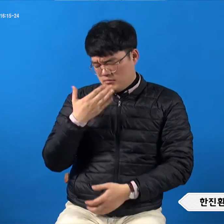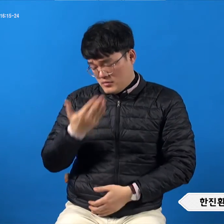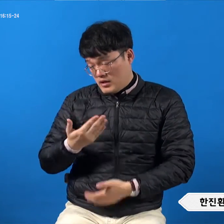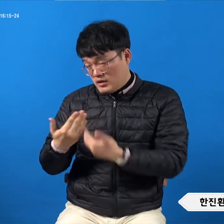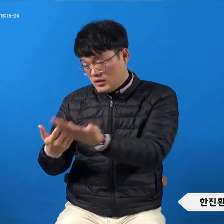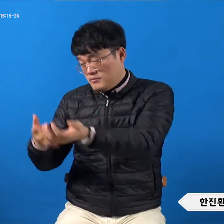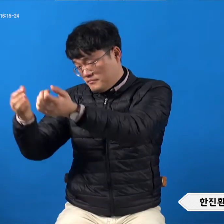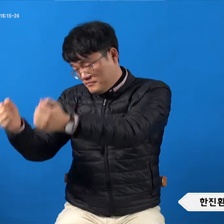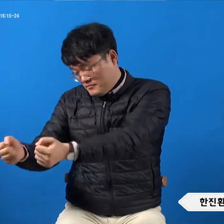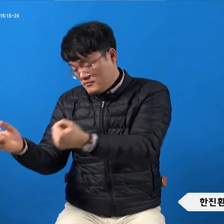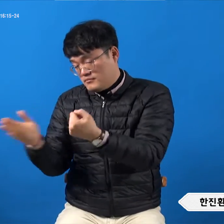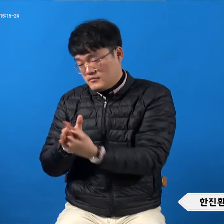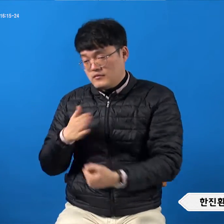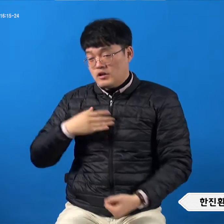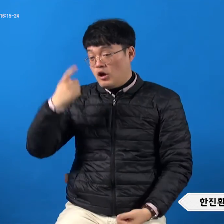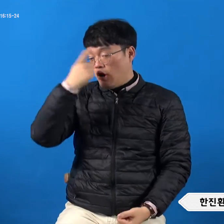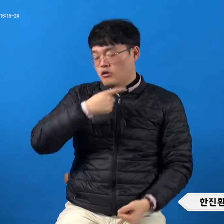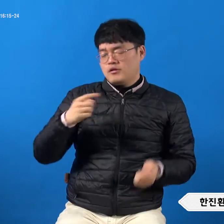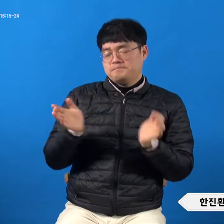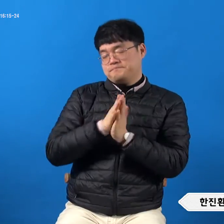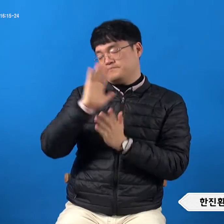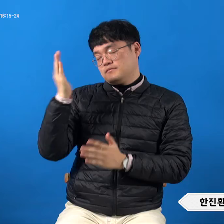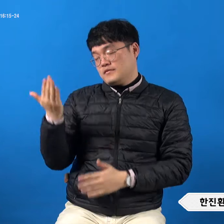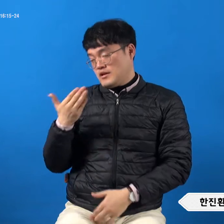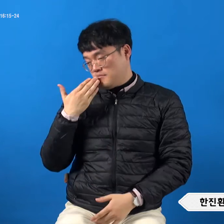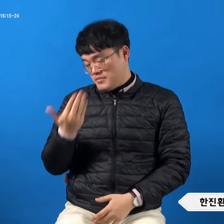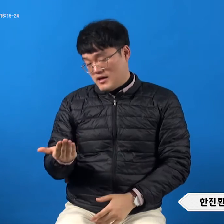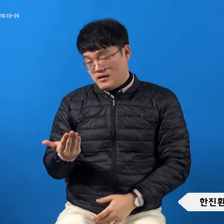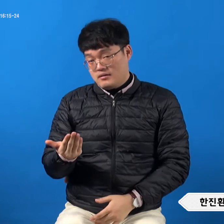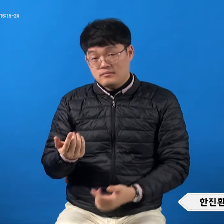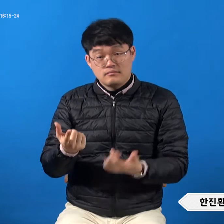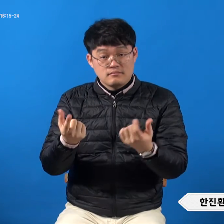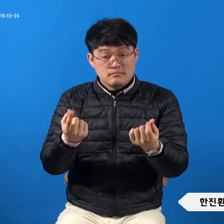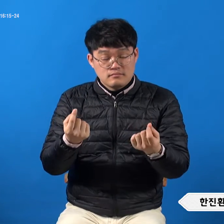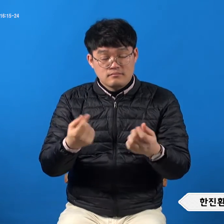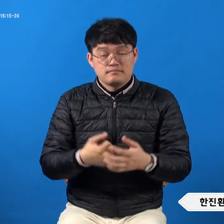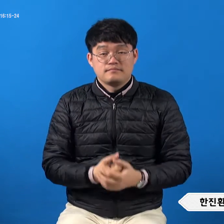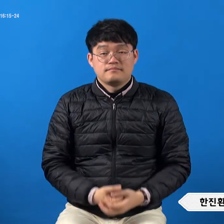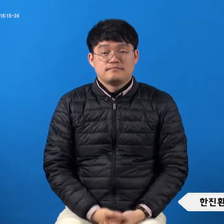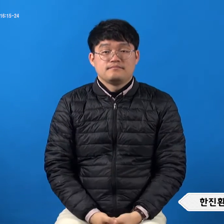있다. 우분투, 꼭 맞는 말이죠.